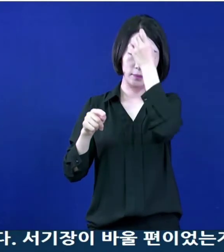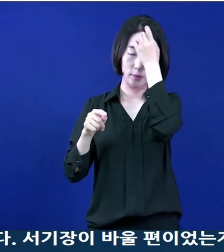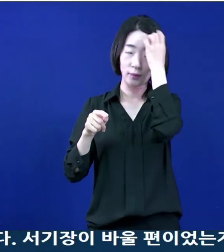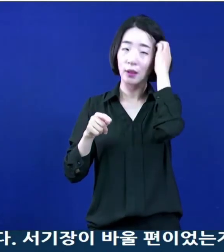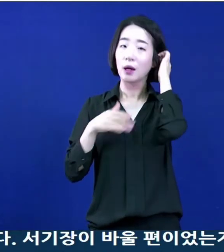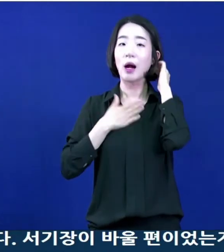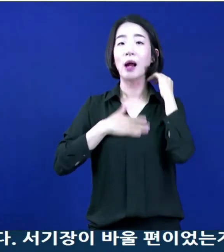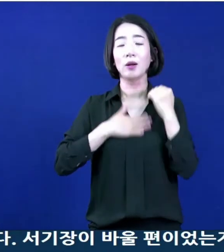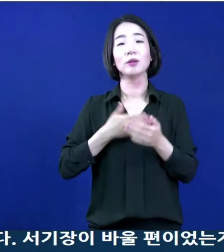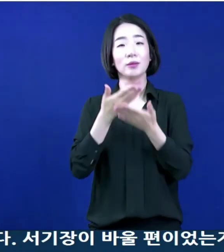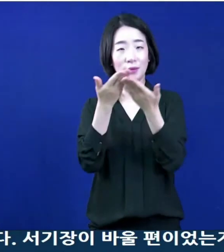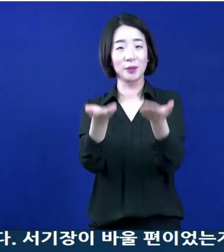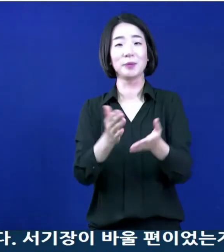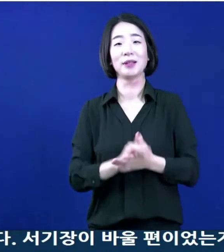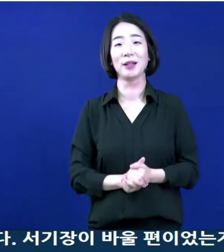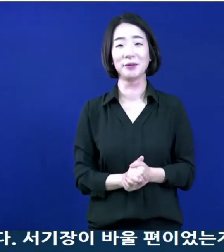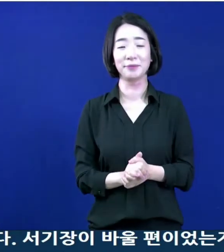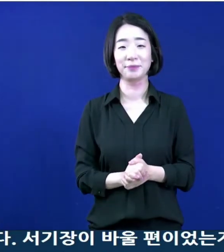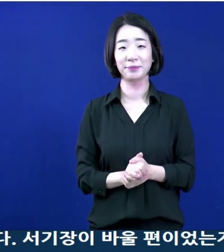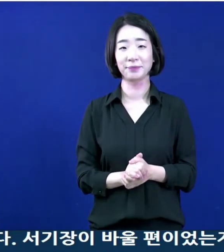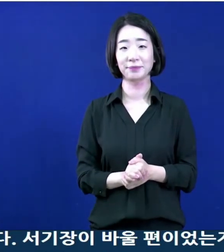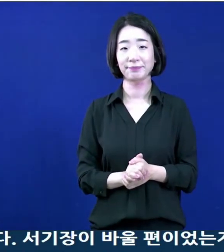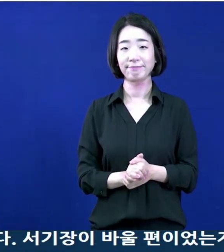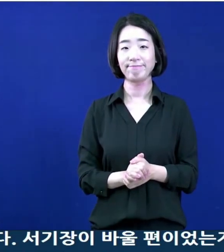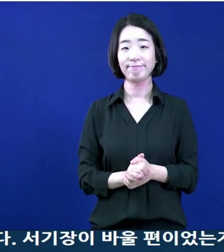말씀 내용에 대한 개요는 끝나게 됩니다.